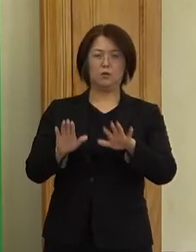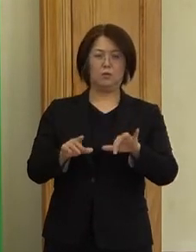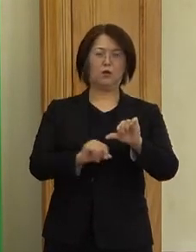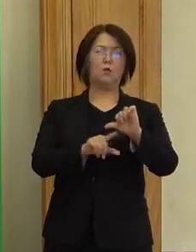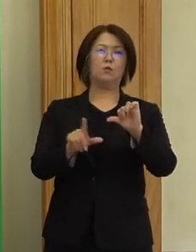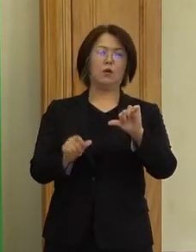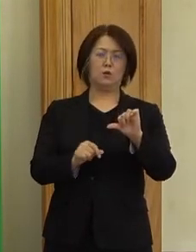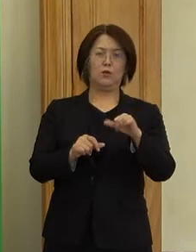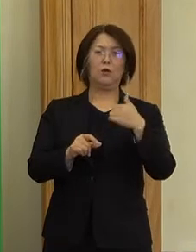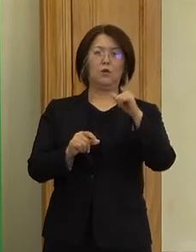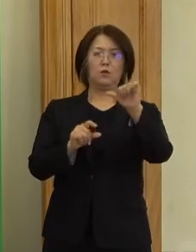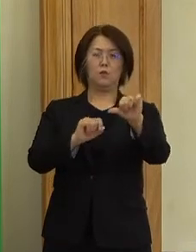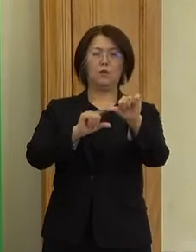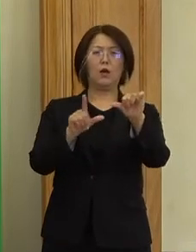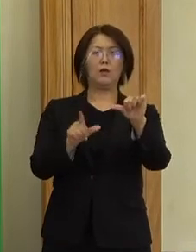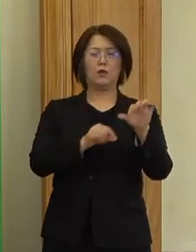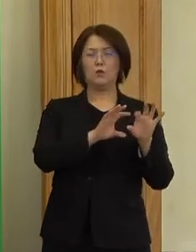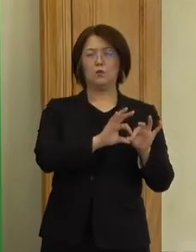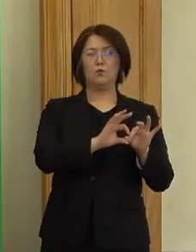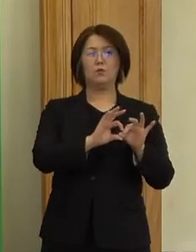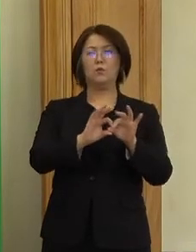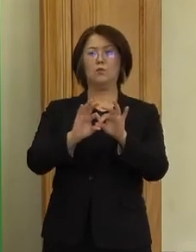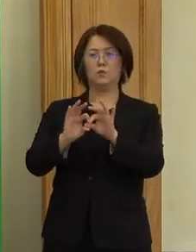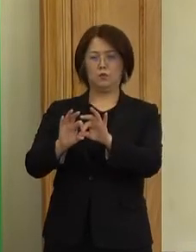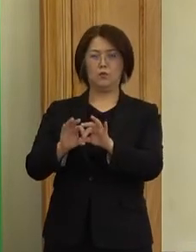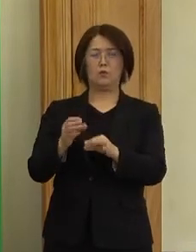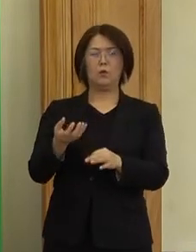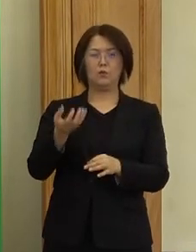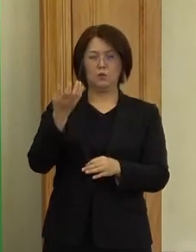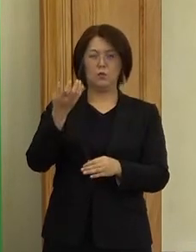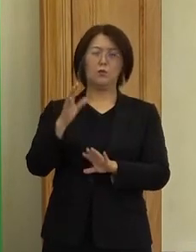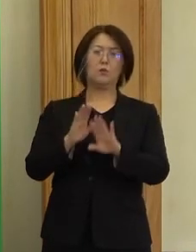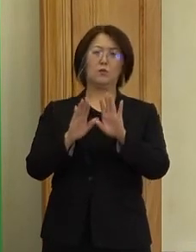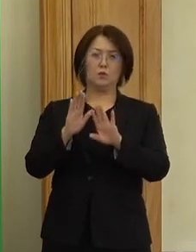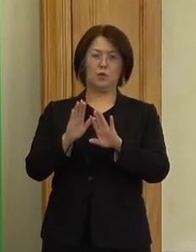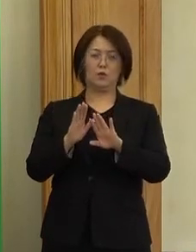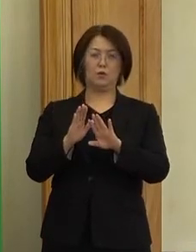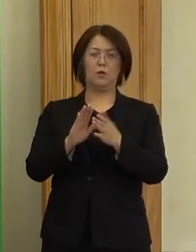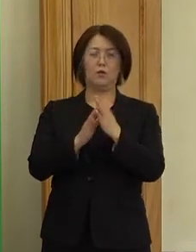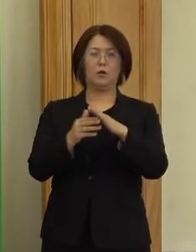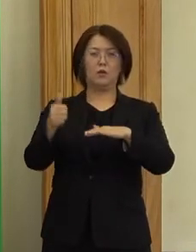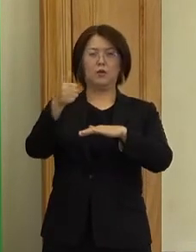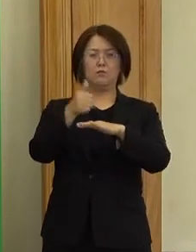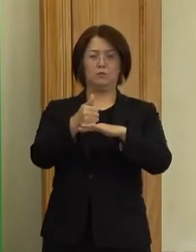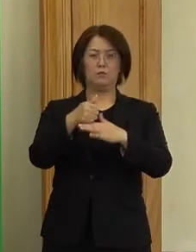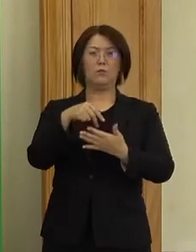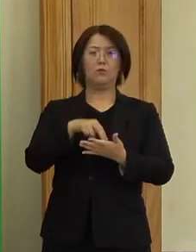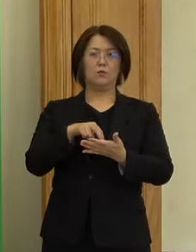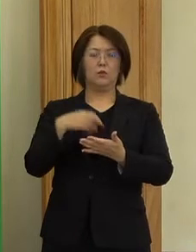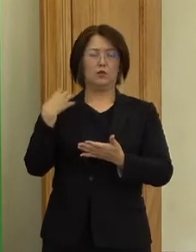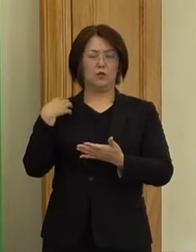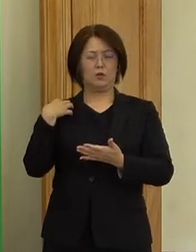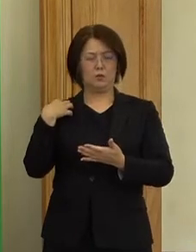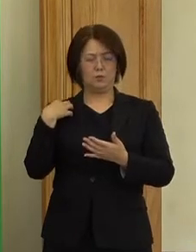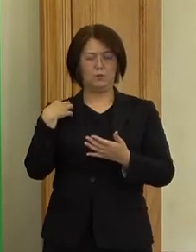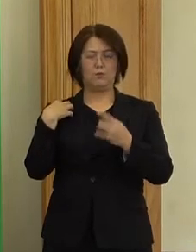と5ヶ月連続で起きているということ、トップとして責任を痛感をしております